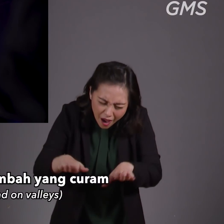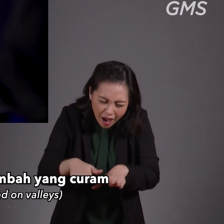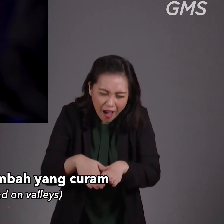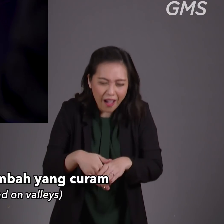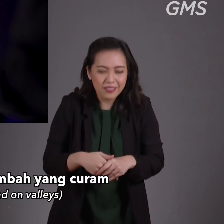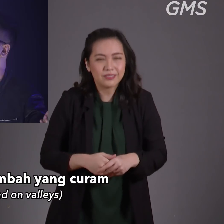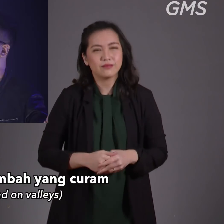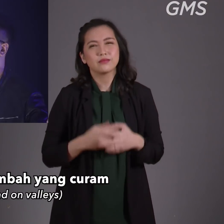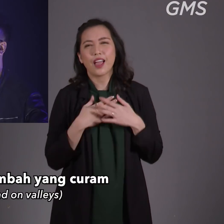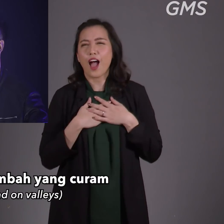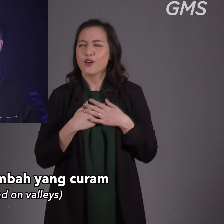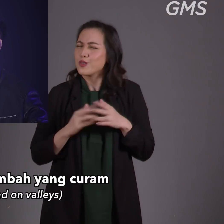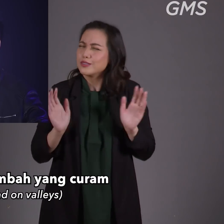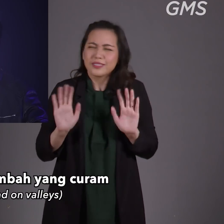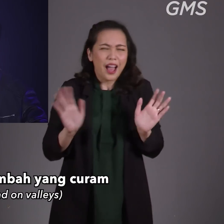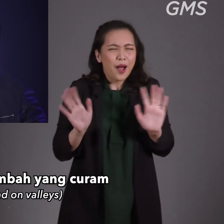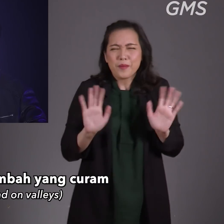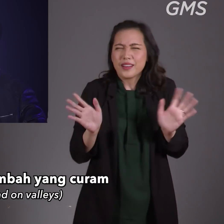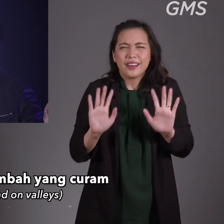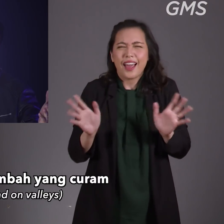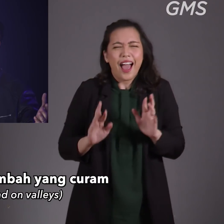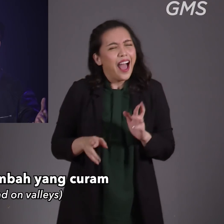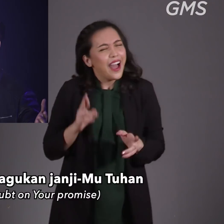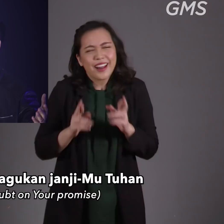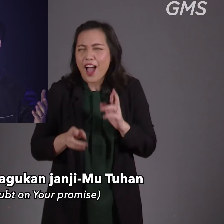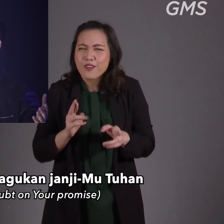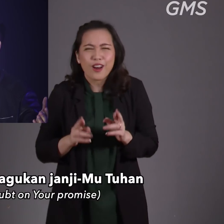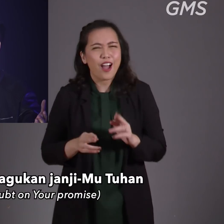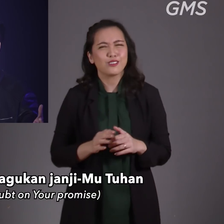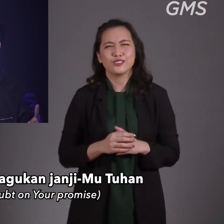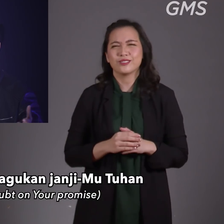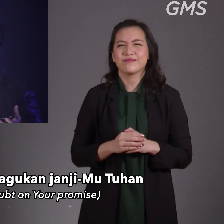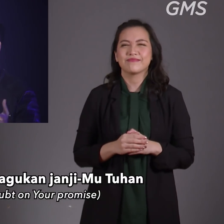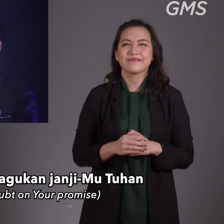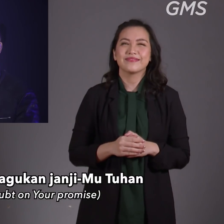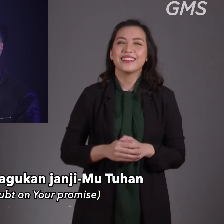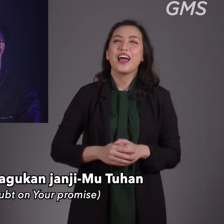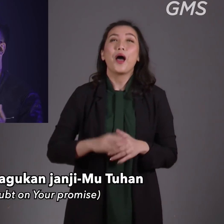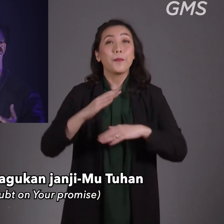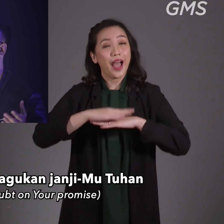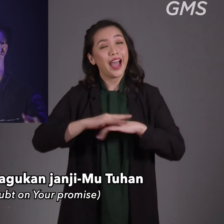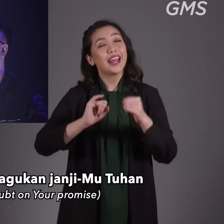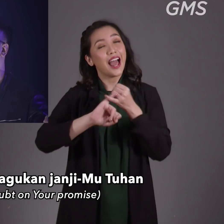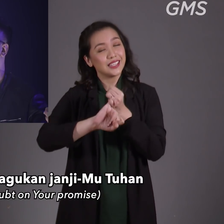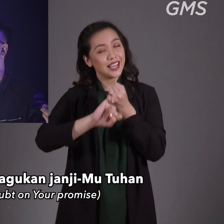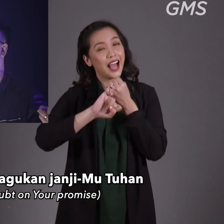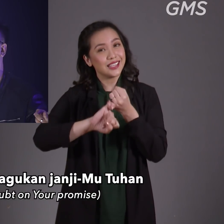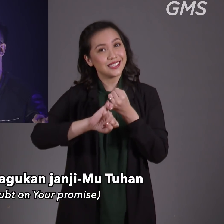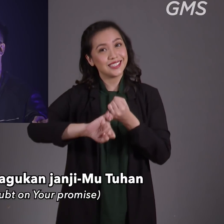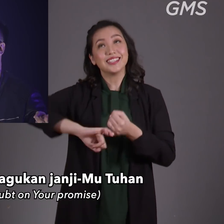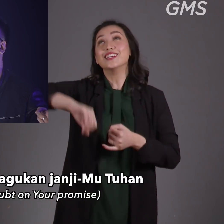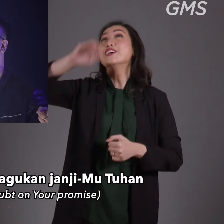yang curam, tak pernah ku ragukan janji-Mu